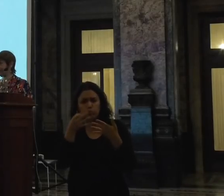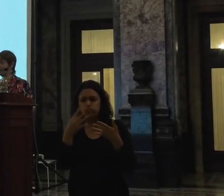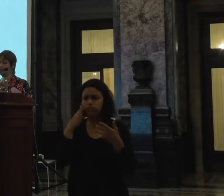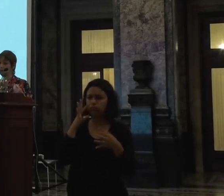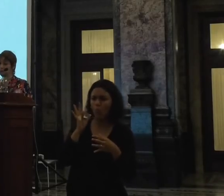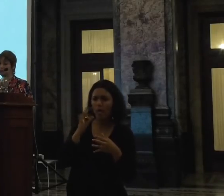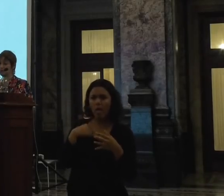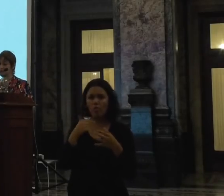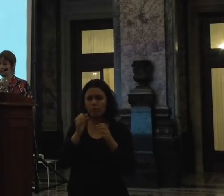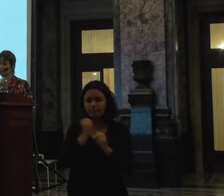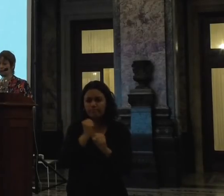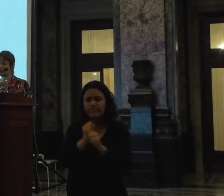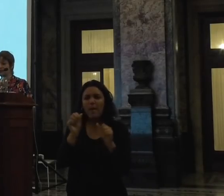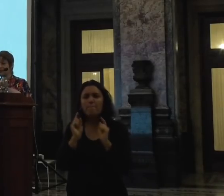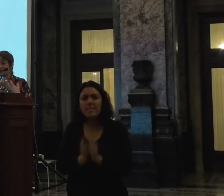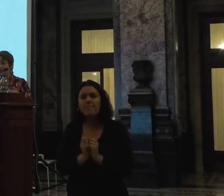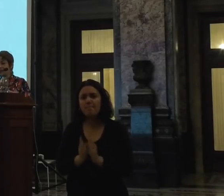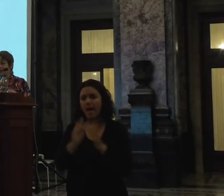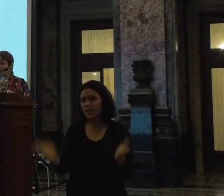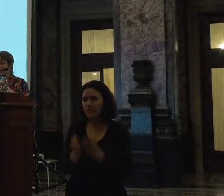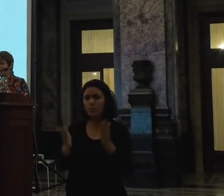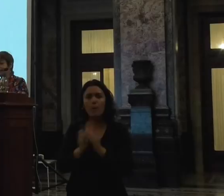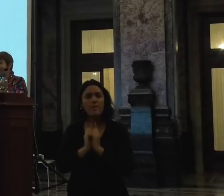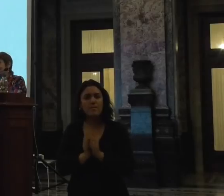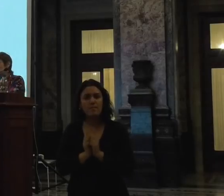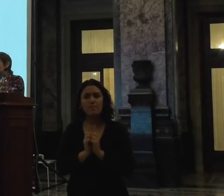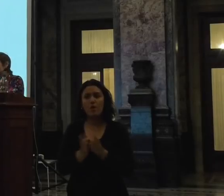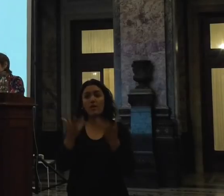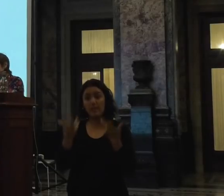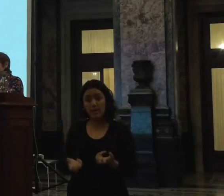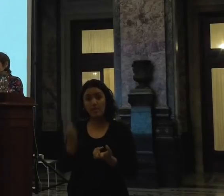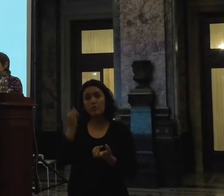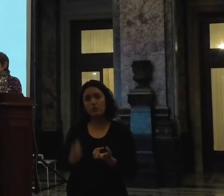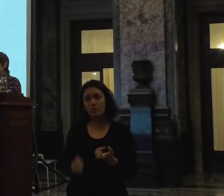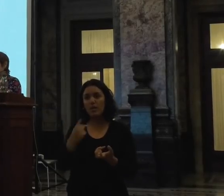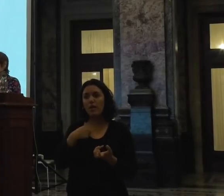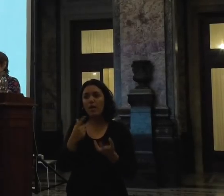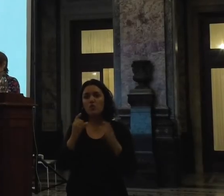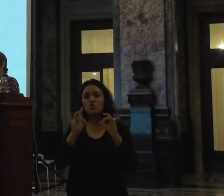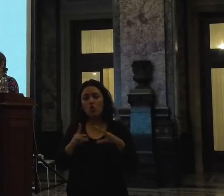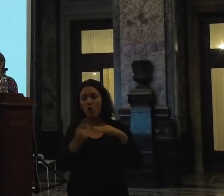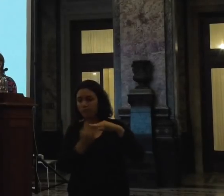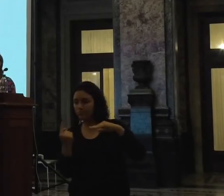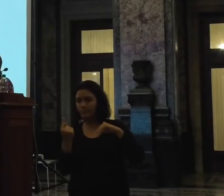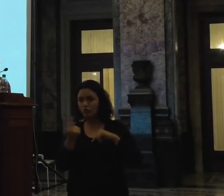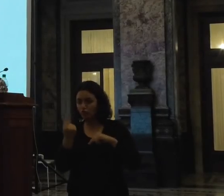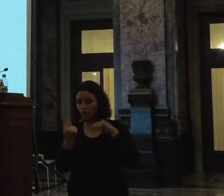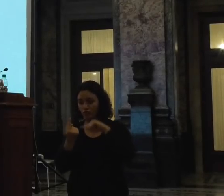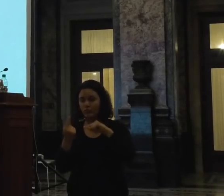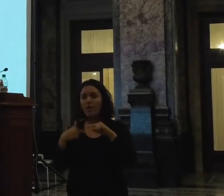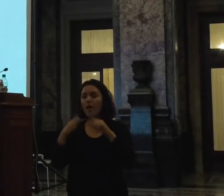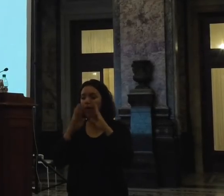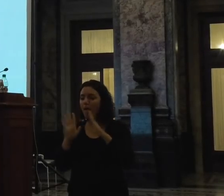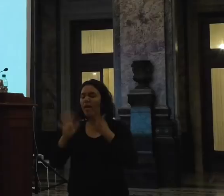misma tarea, con los mismos estímulos, y queríamos aislar el procesamiento de atención